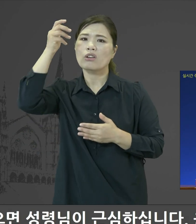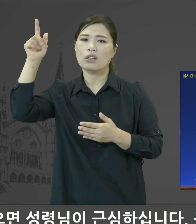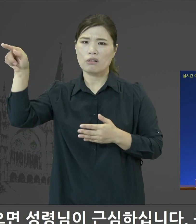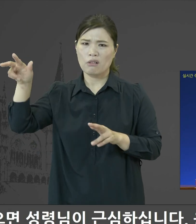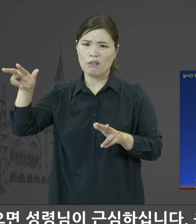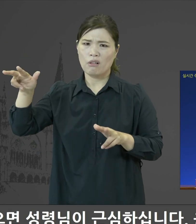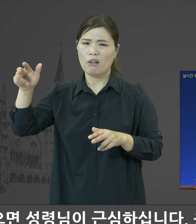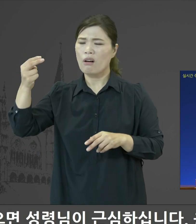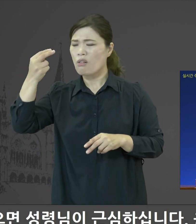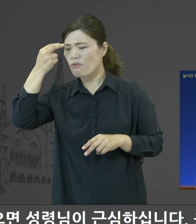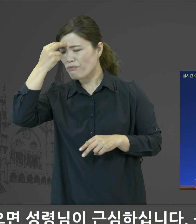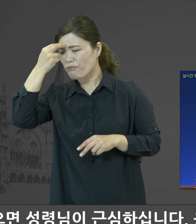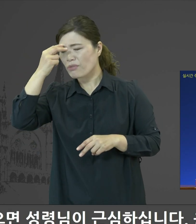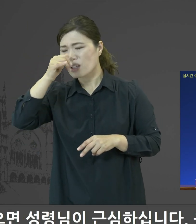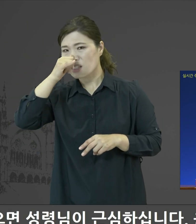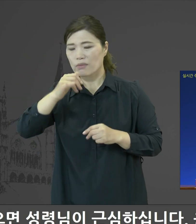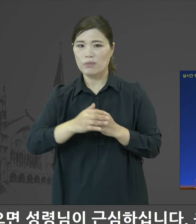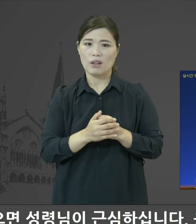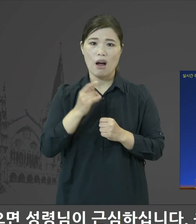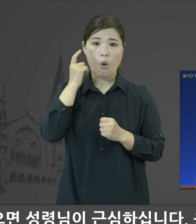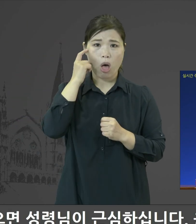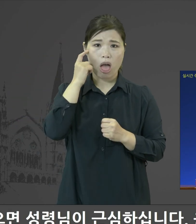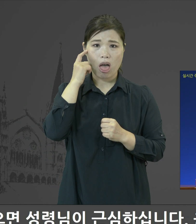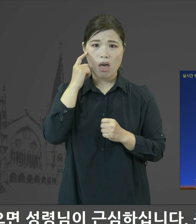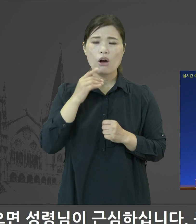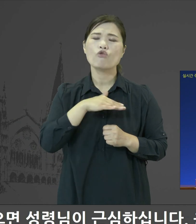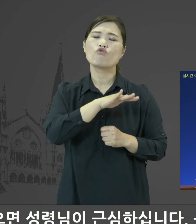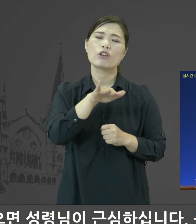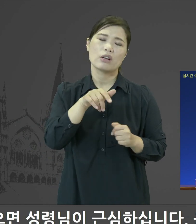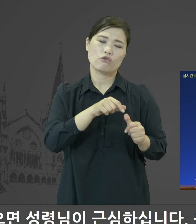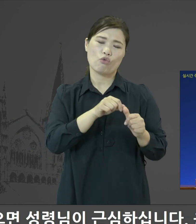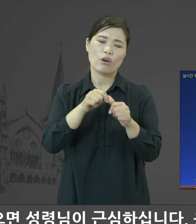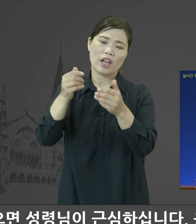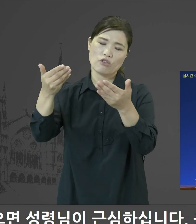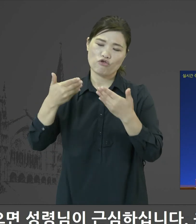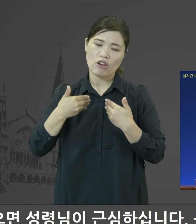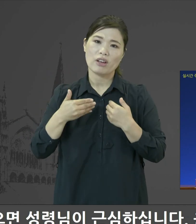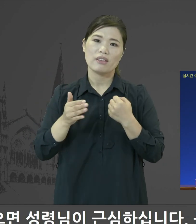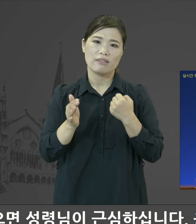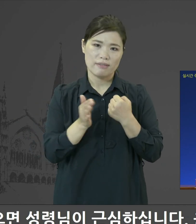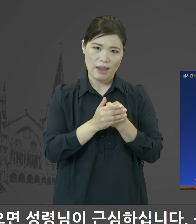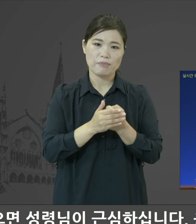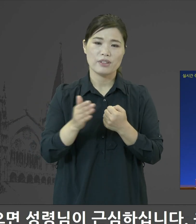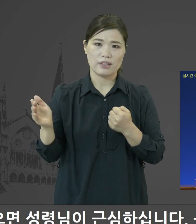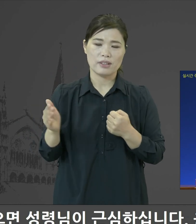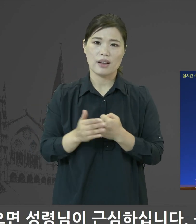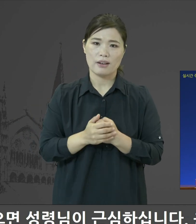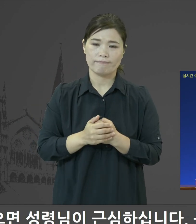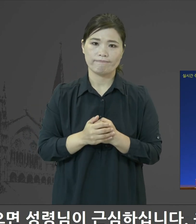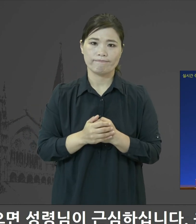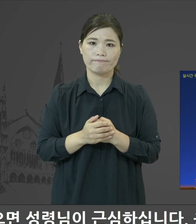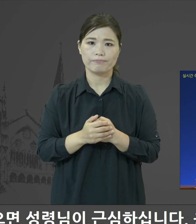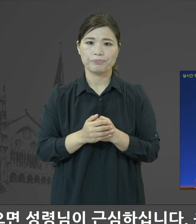왜? 우리를 구원해 주셨기 때문에, 그 구원을 위해서 예수 그리스도가 자신의 목숨값을 드렸기